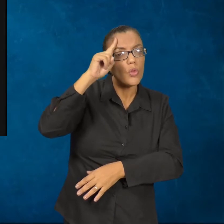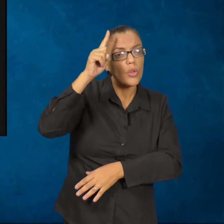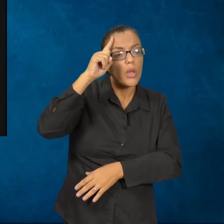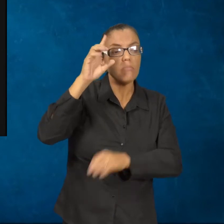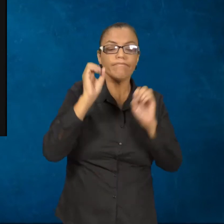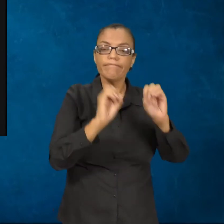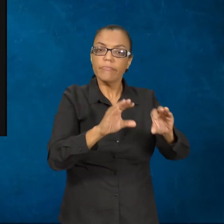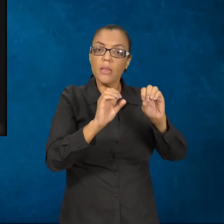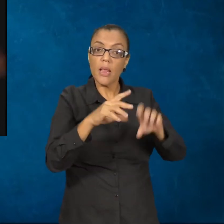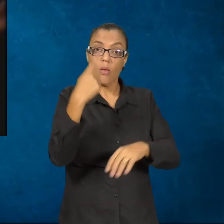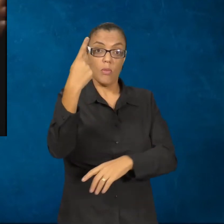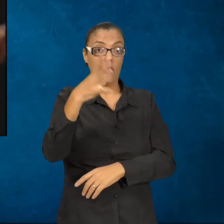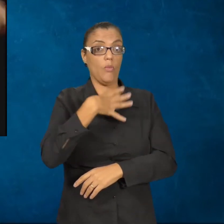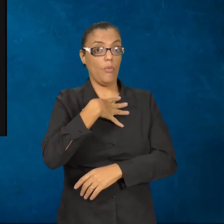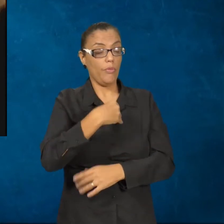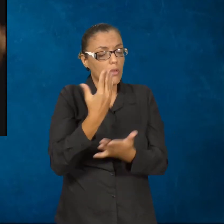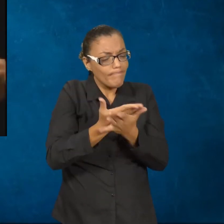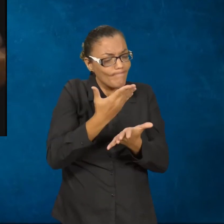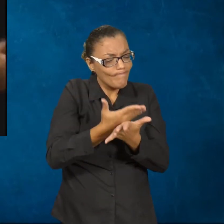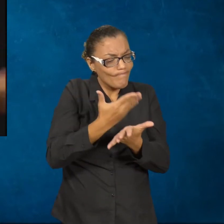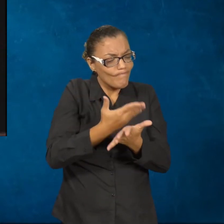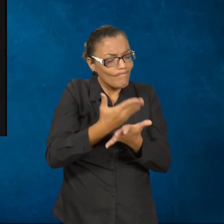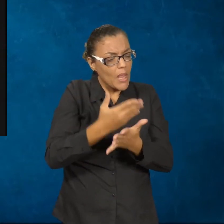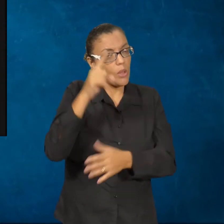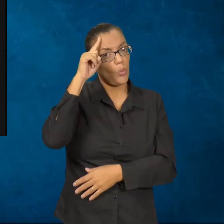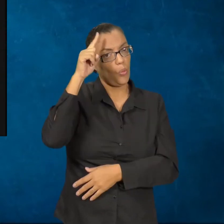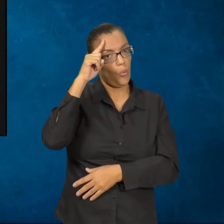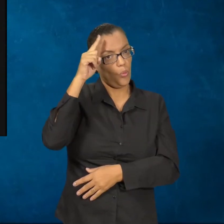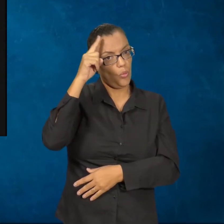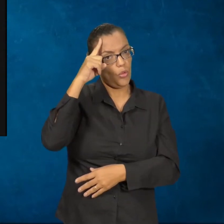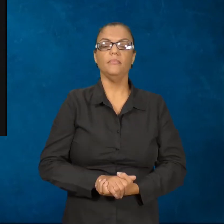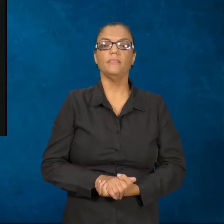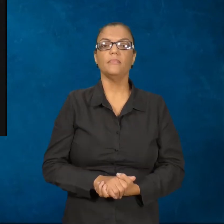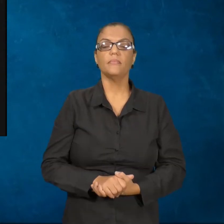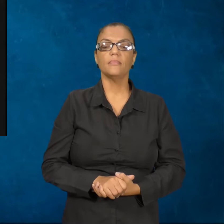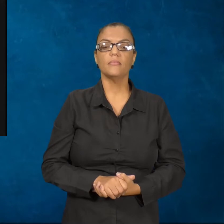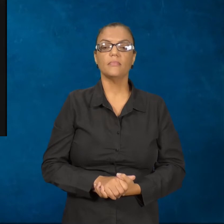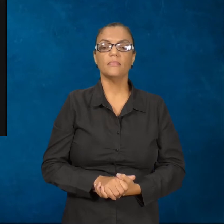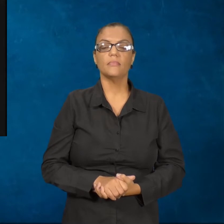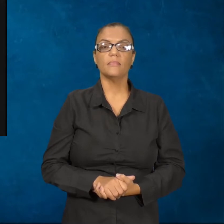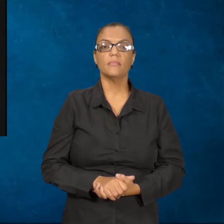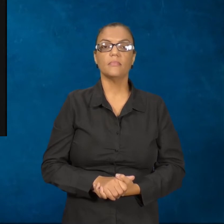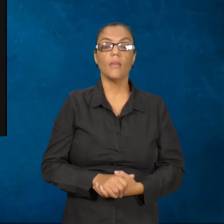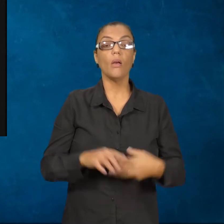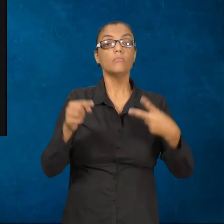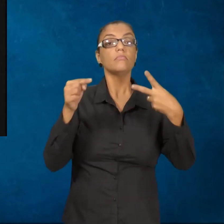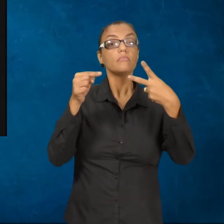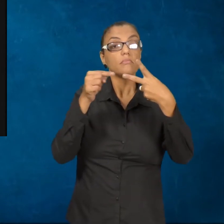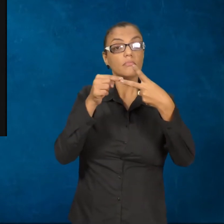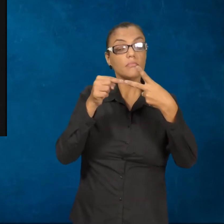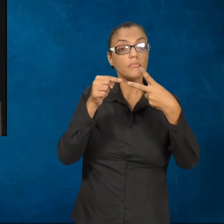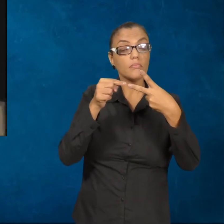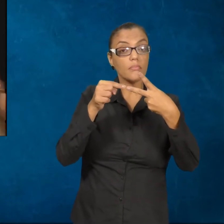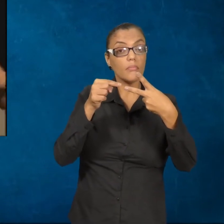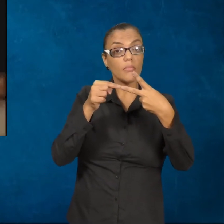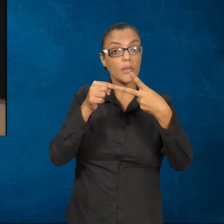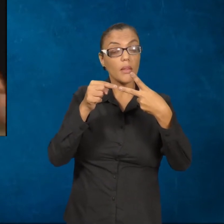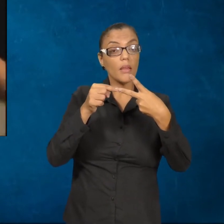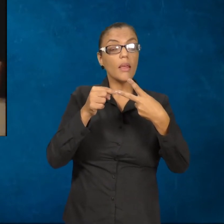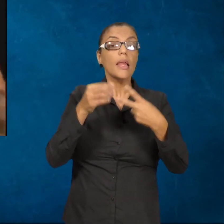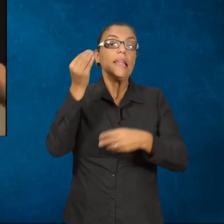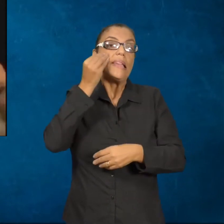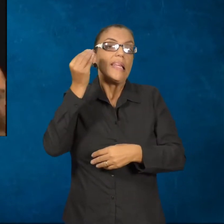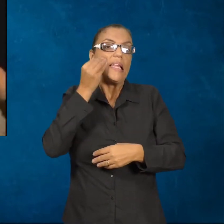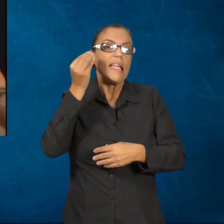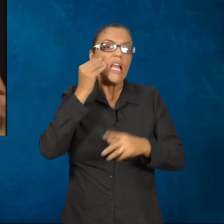prova. Que é exatamente o modelo oposto ao modelo atual. A outra tarefa,